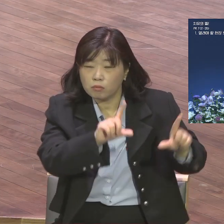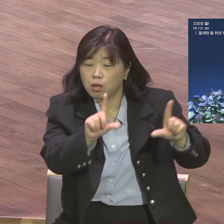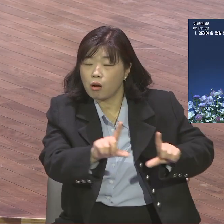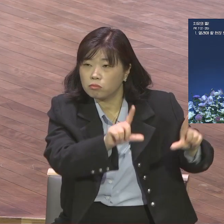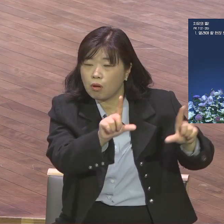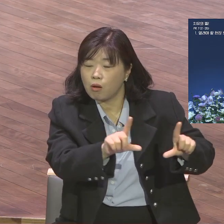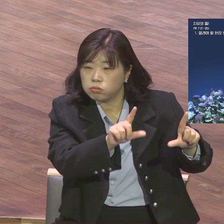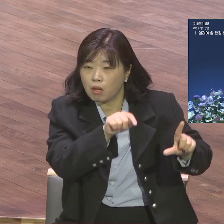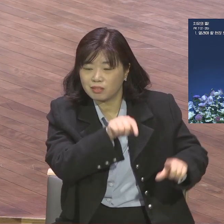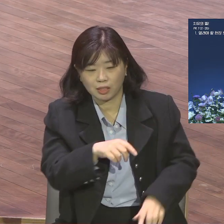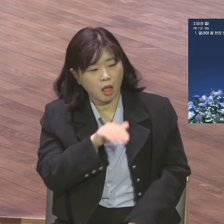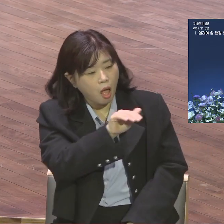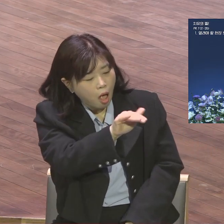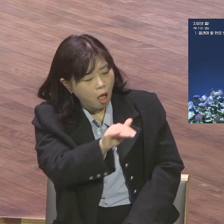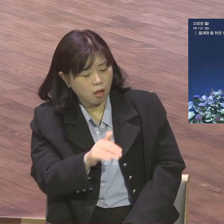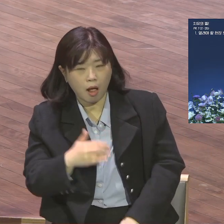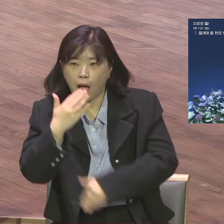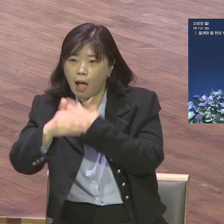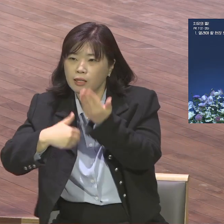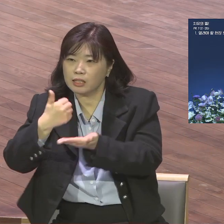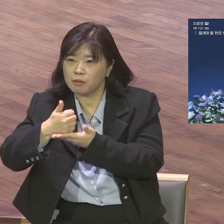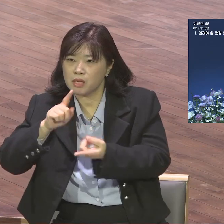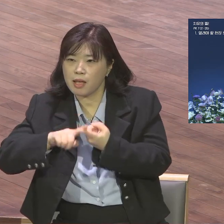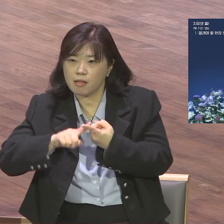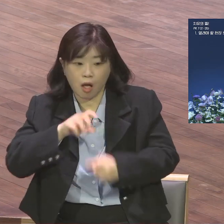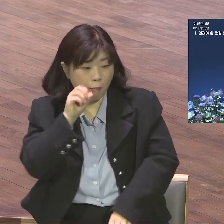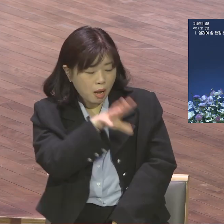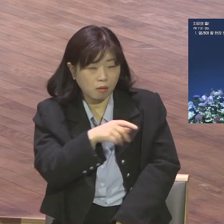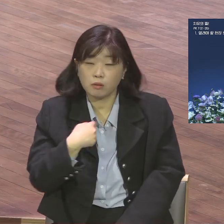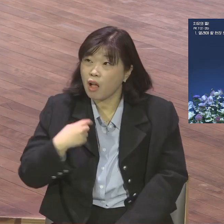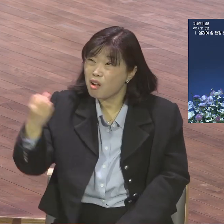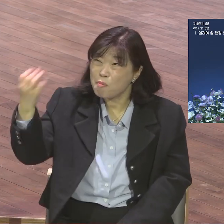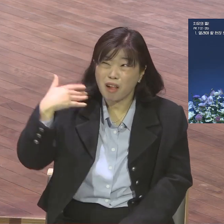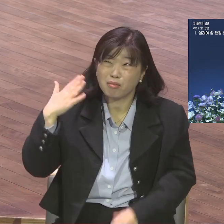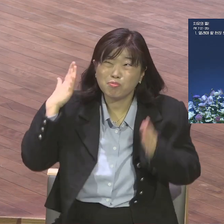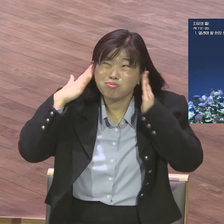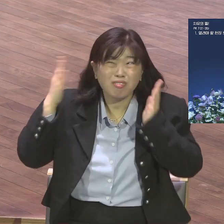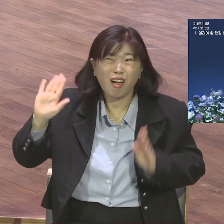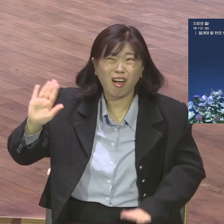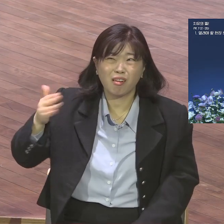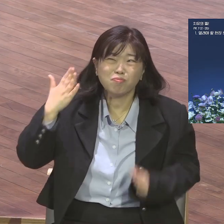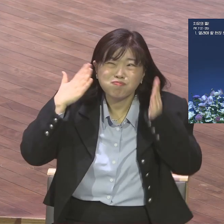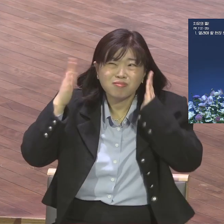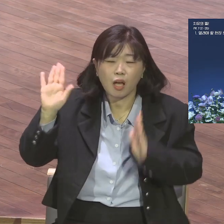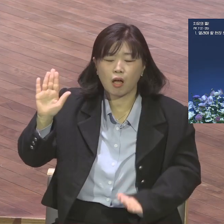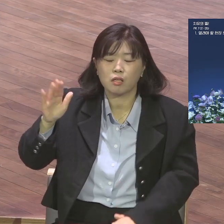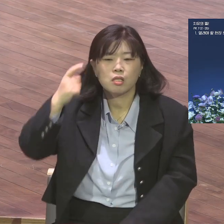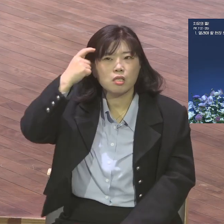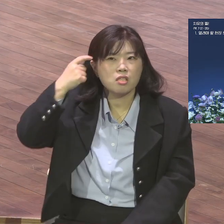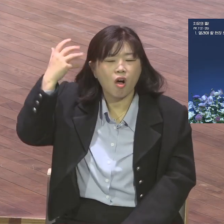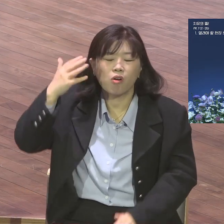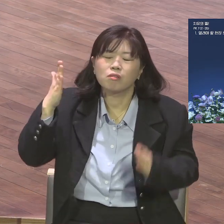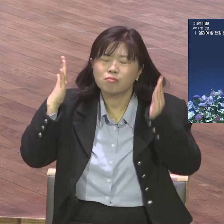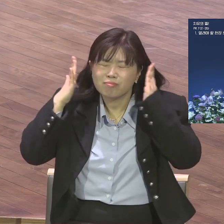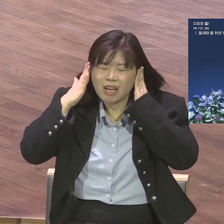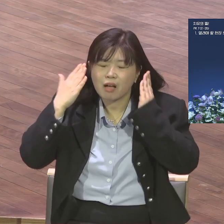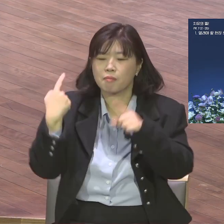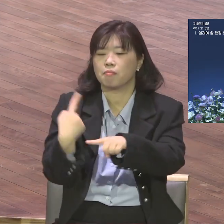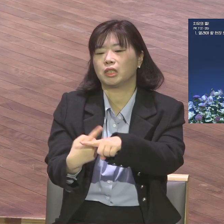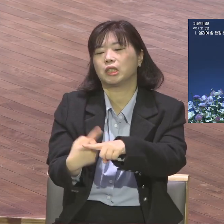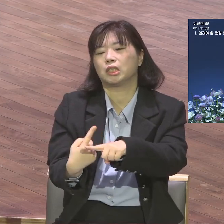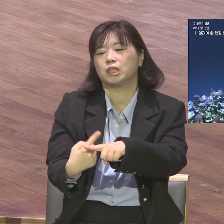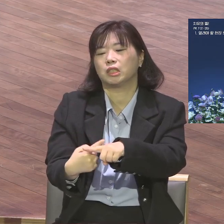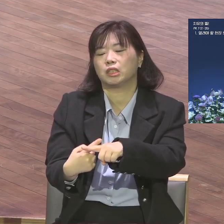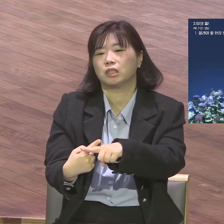세상 뉴스는, 세상 말은 금방 알아듣는데 영적인 말은 못 알아들어요.